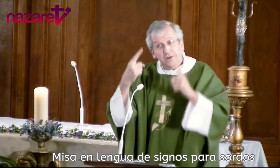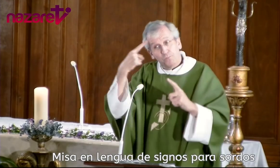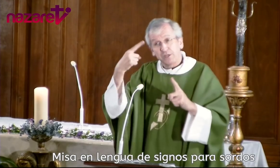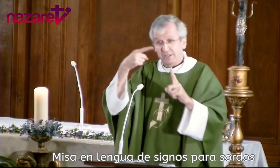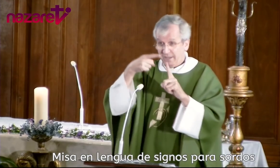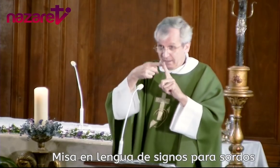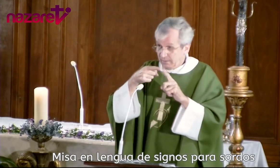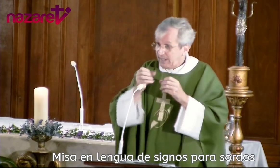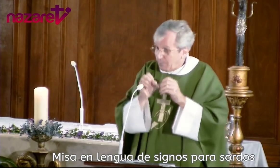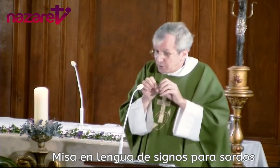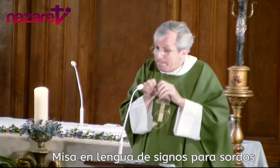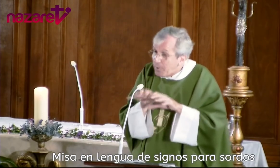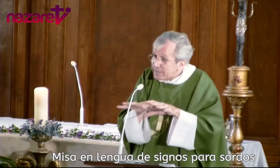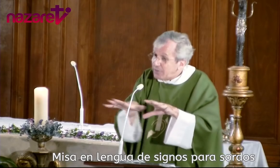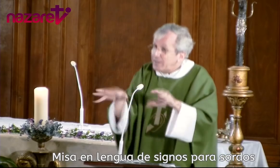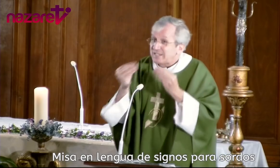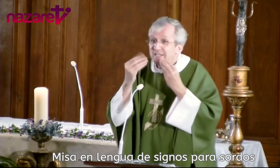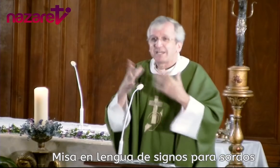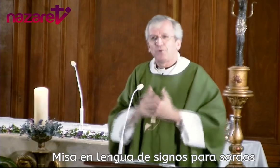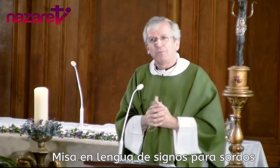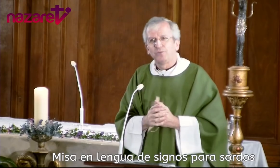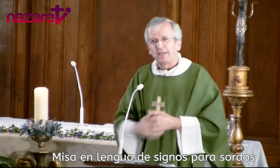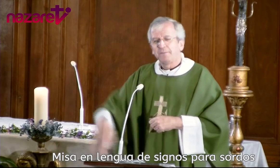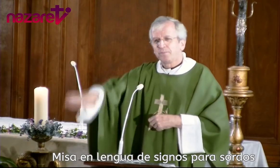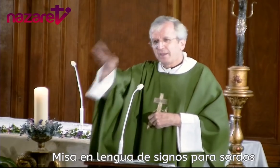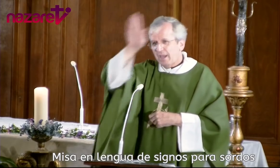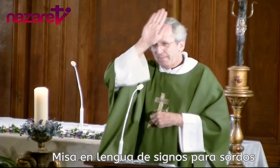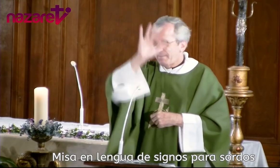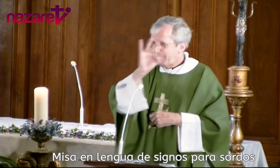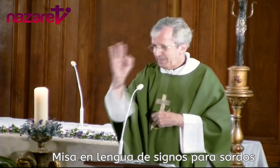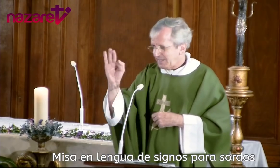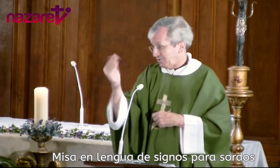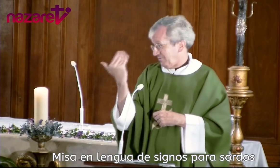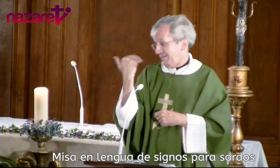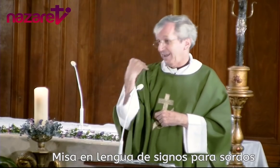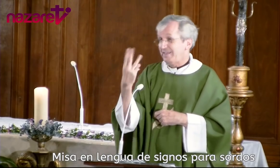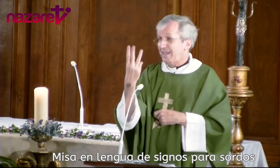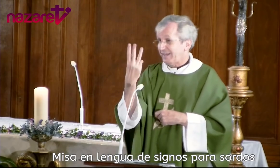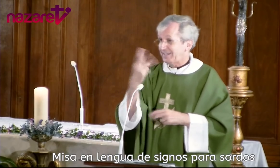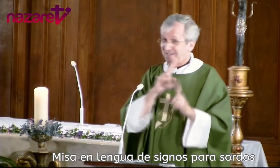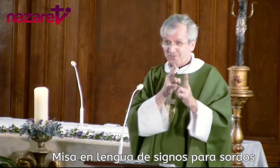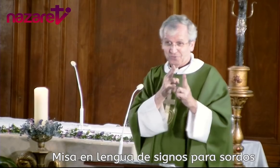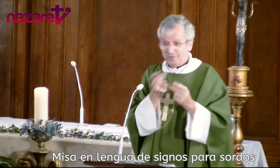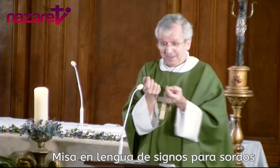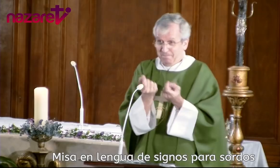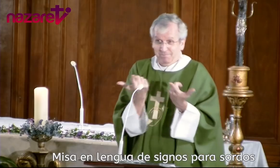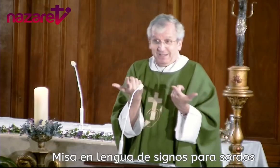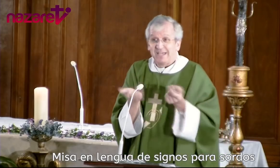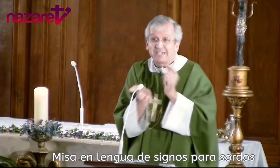pues, diríamos, portadores de esa buena voluntad. El Papa Francisco, el día 3 de octubre,